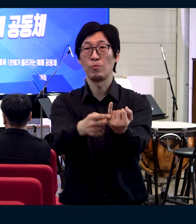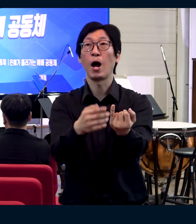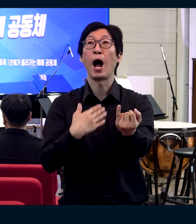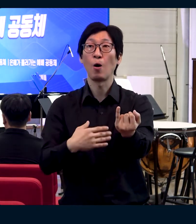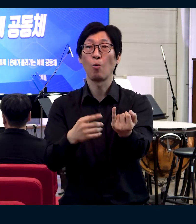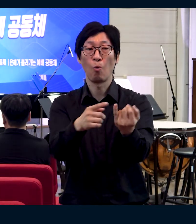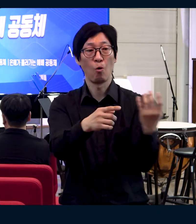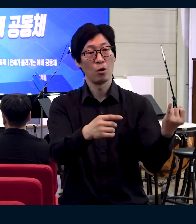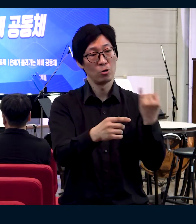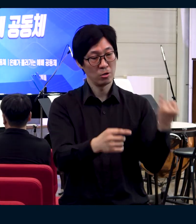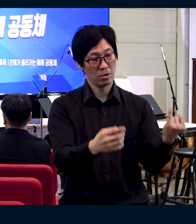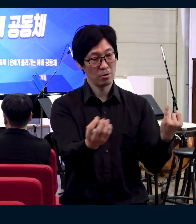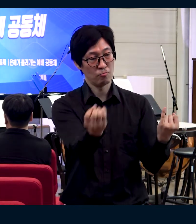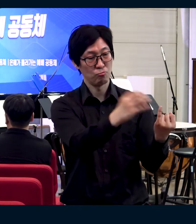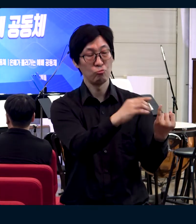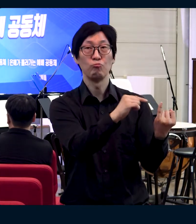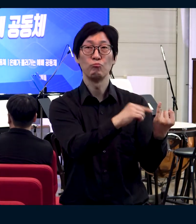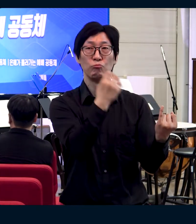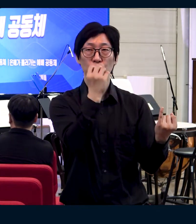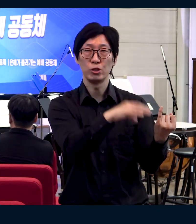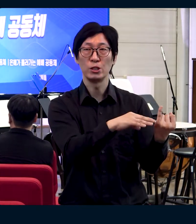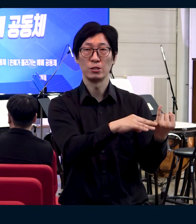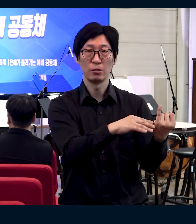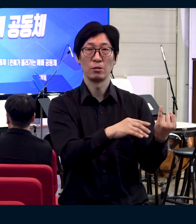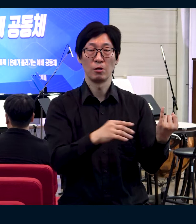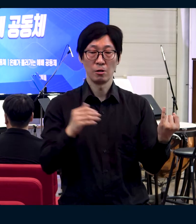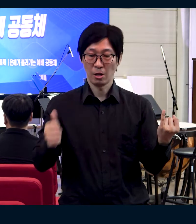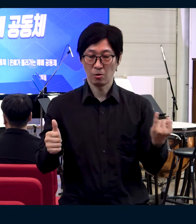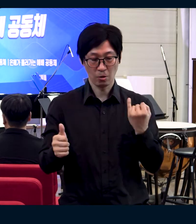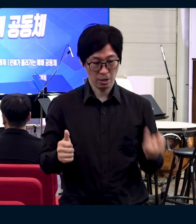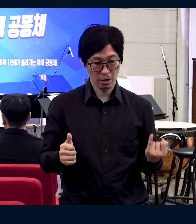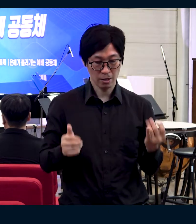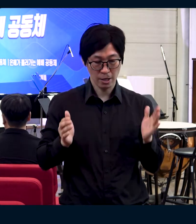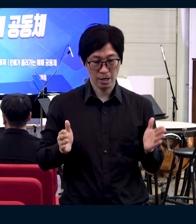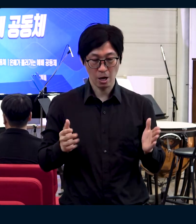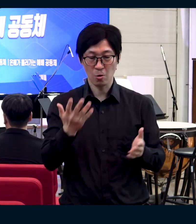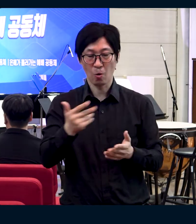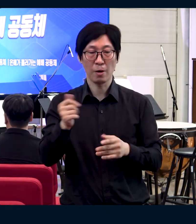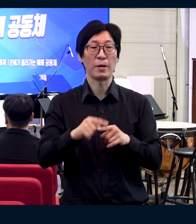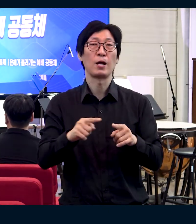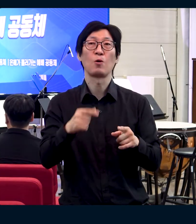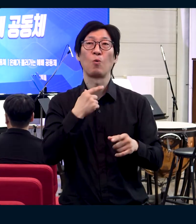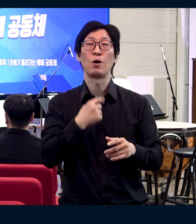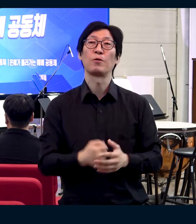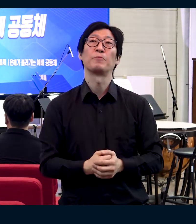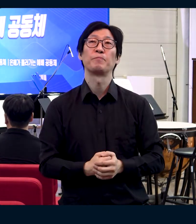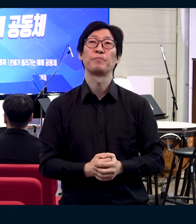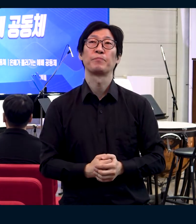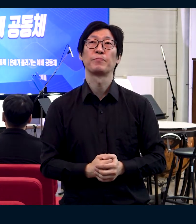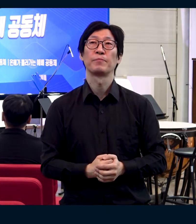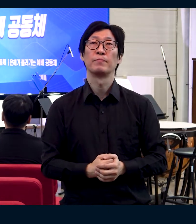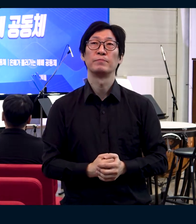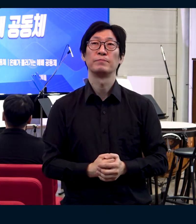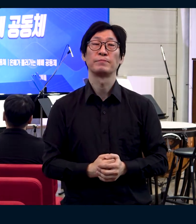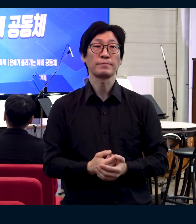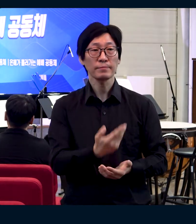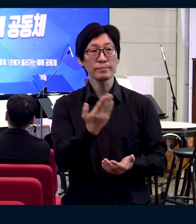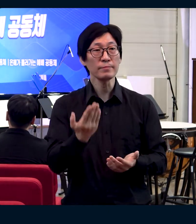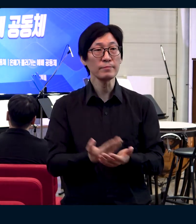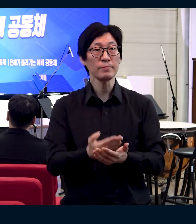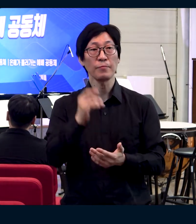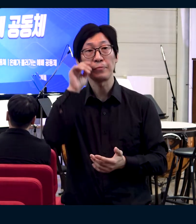알고 나를 멸시하니 당신과 나 사이에 여호와께서 판단하시기를 원하노라.